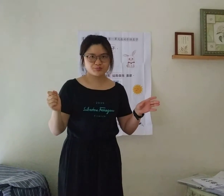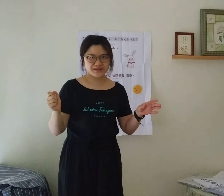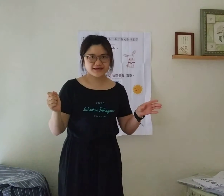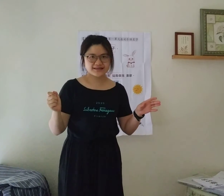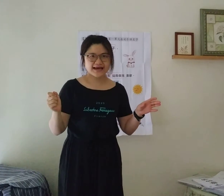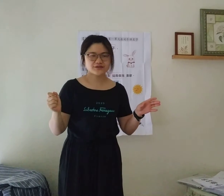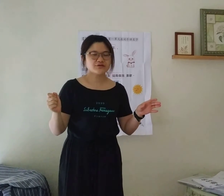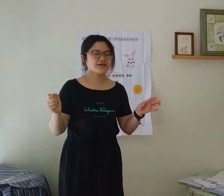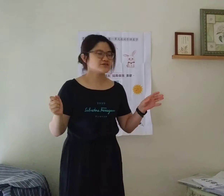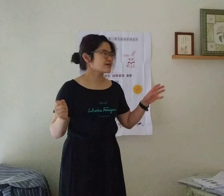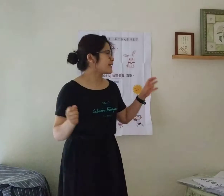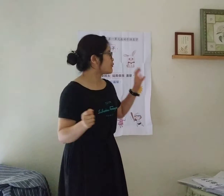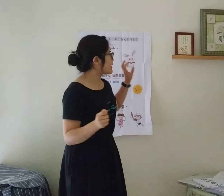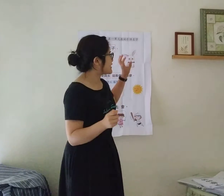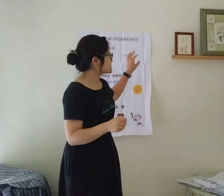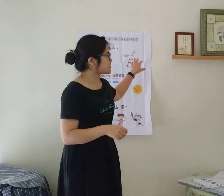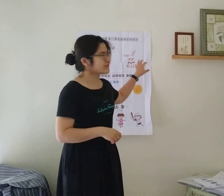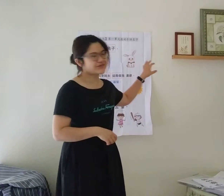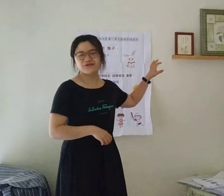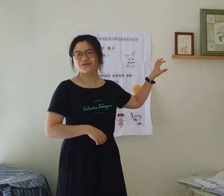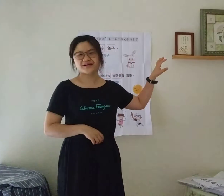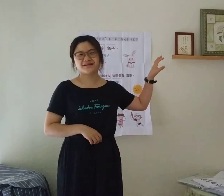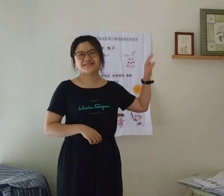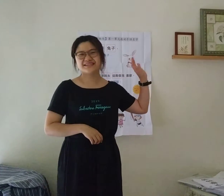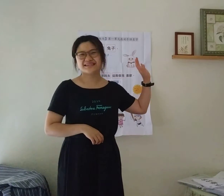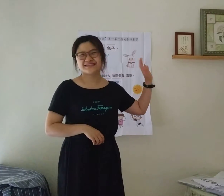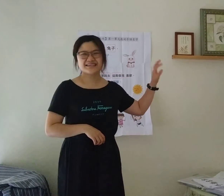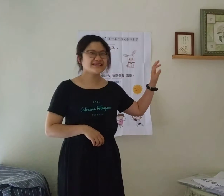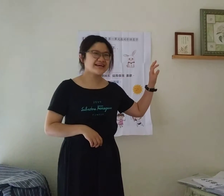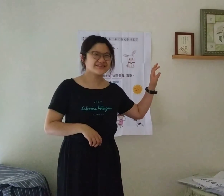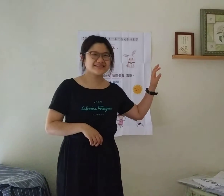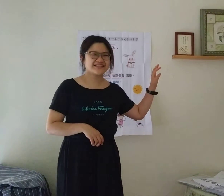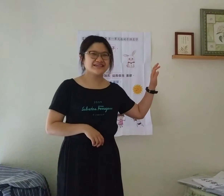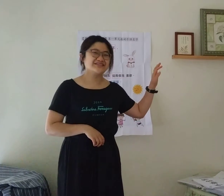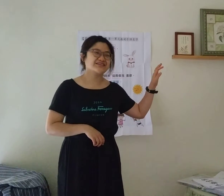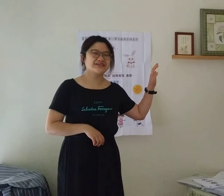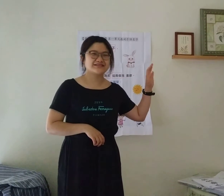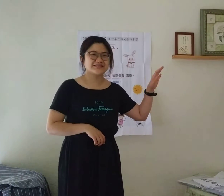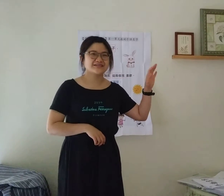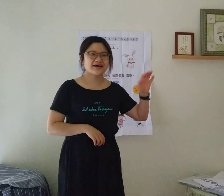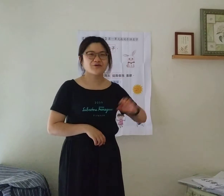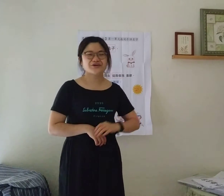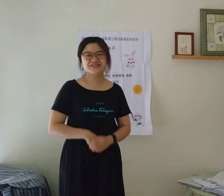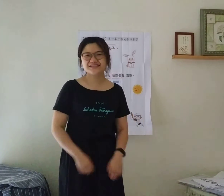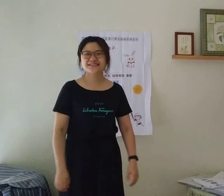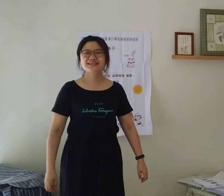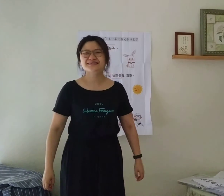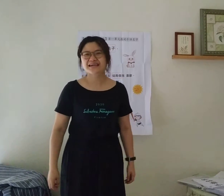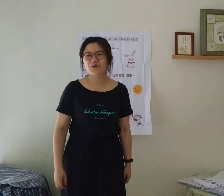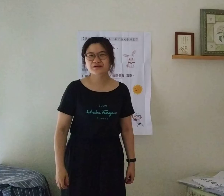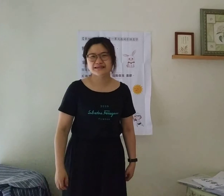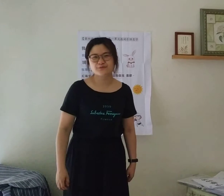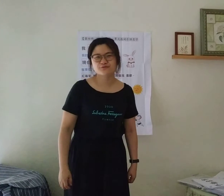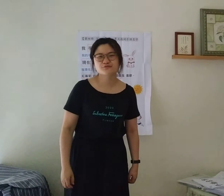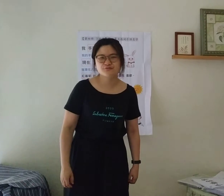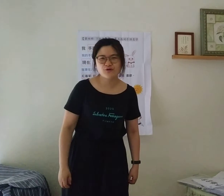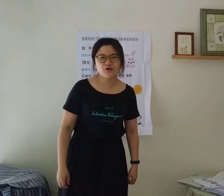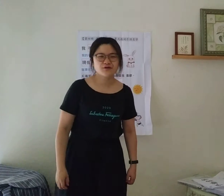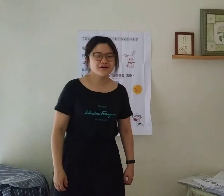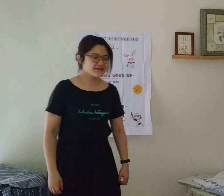别答对的就可以画九宫格线，连成一条线的就可以得到老师今天的小礼物哦。那